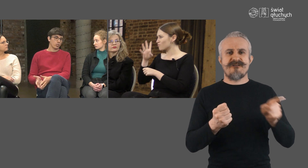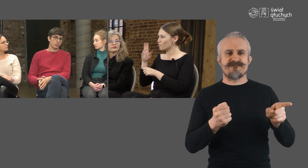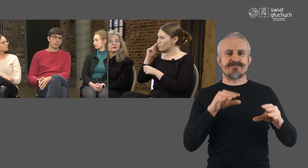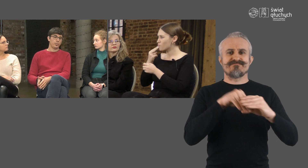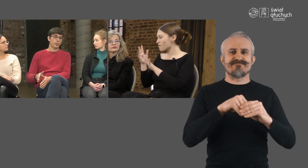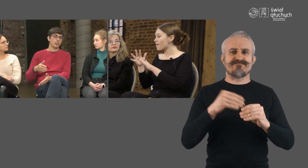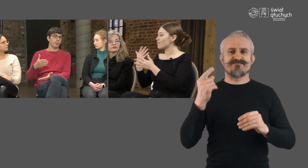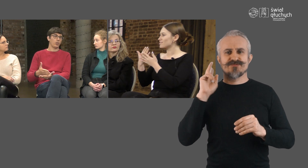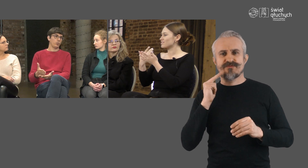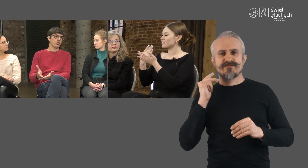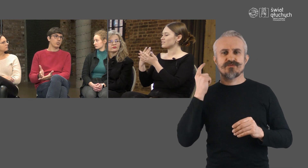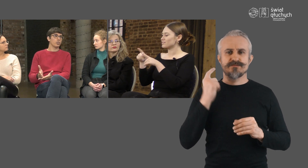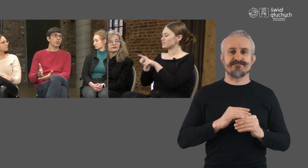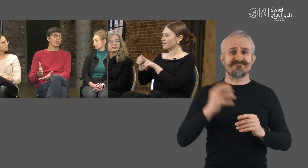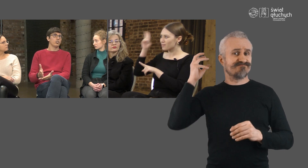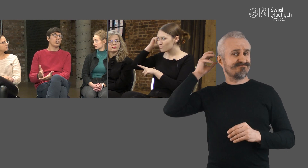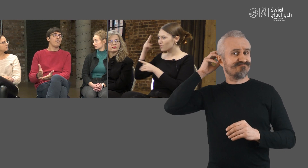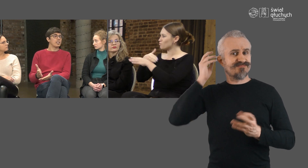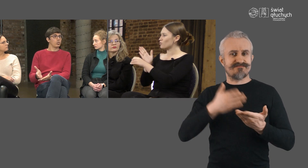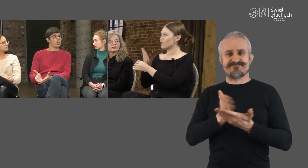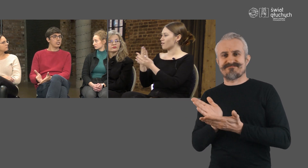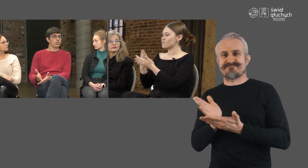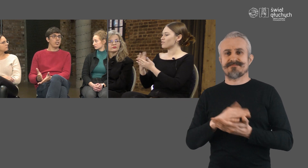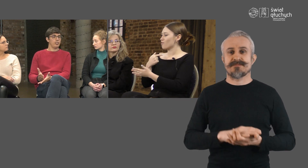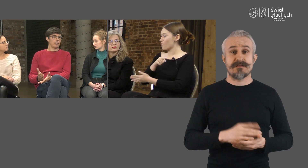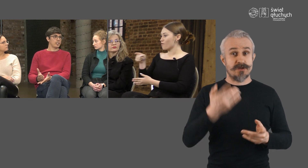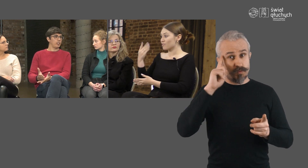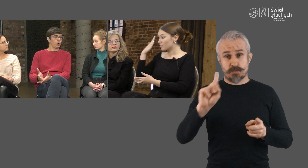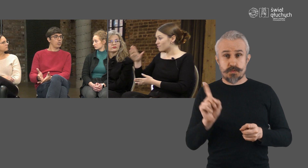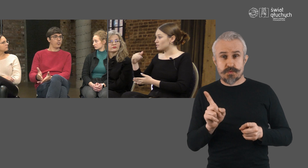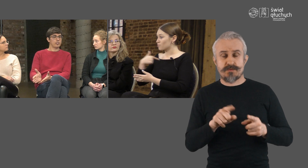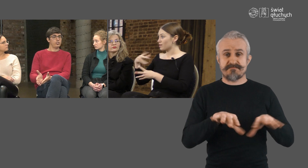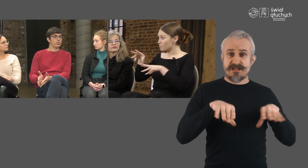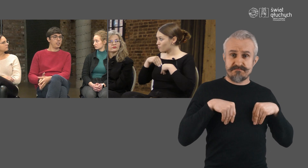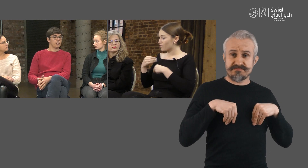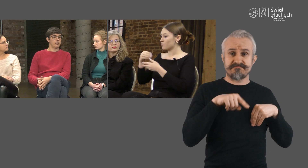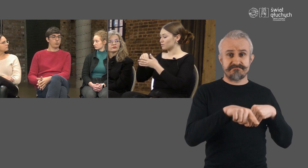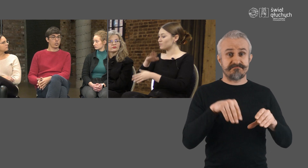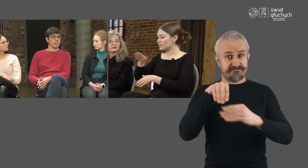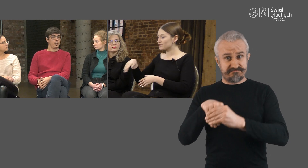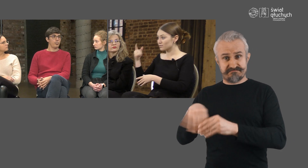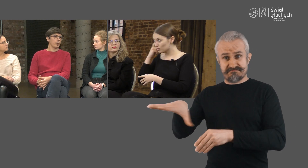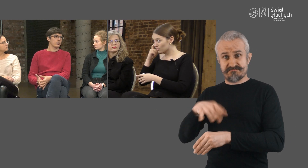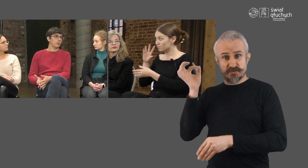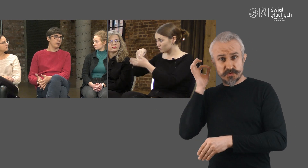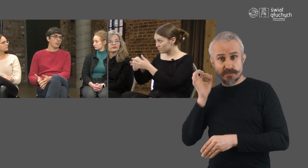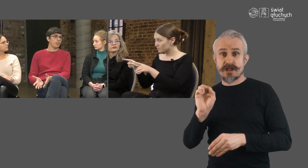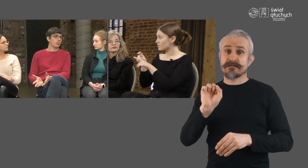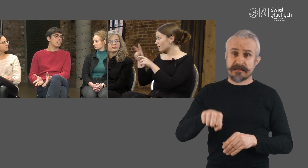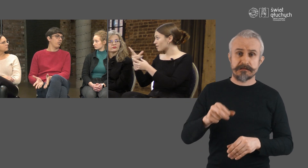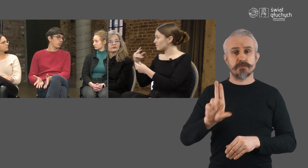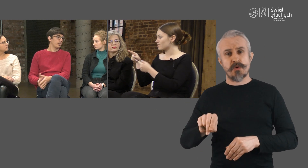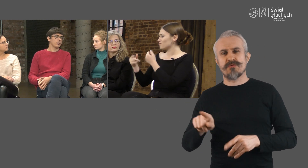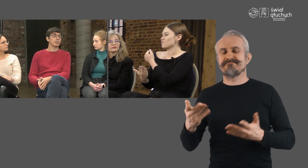zbyt późno też dostałem implant, powoduje to, że nie wiedzą do końca, czy jestem w stanie funkcjonować z dziećmi słyszącymi, po prostu